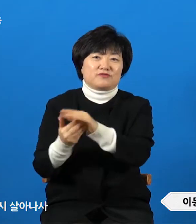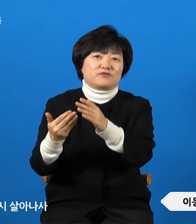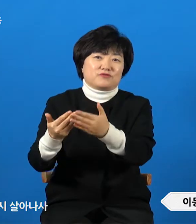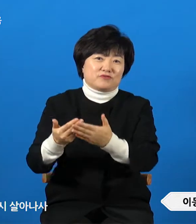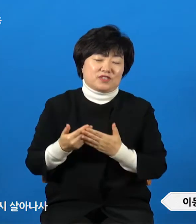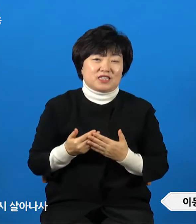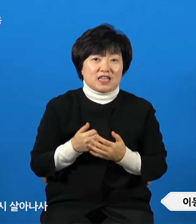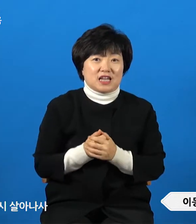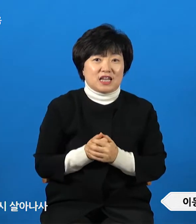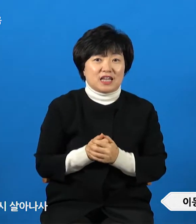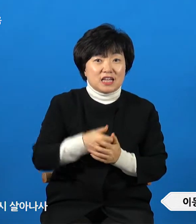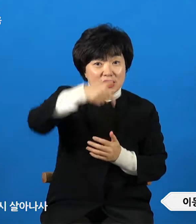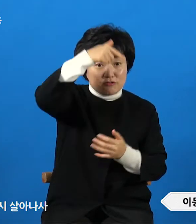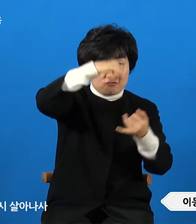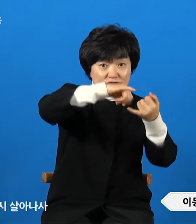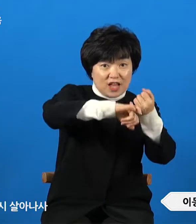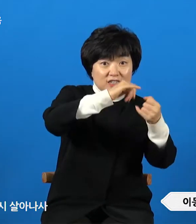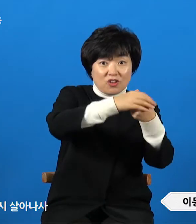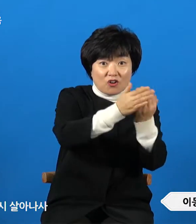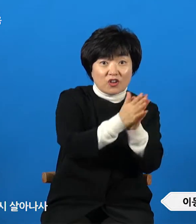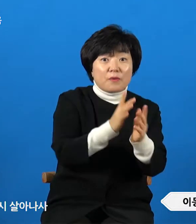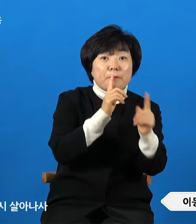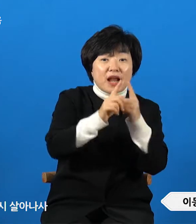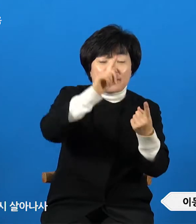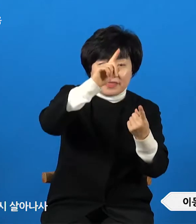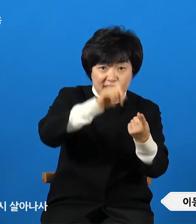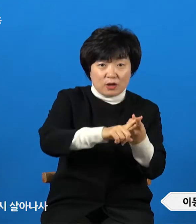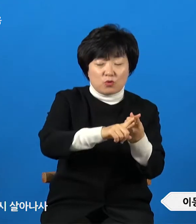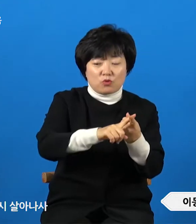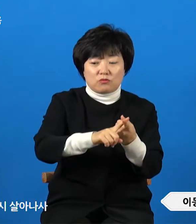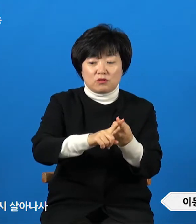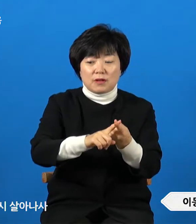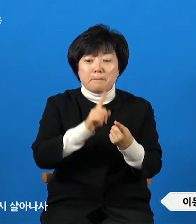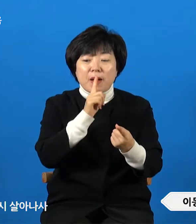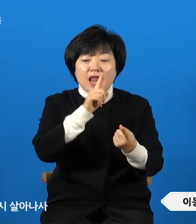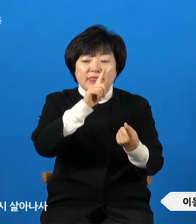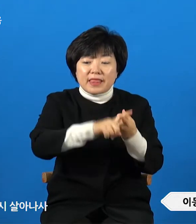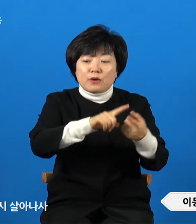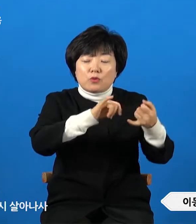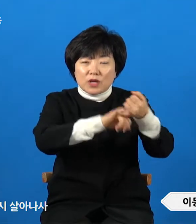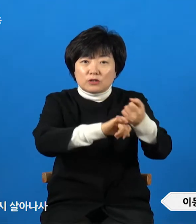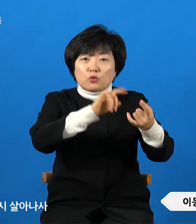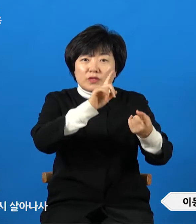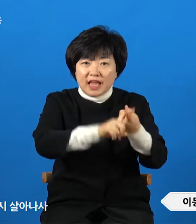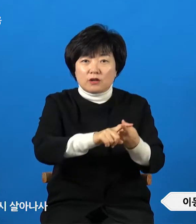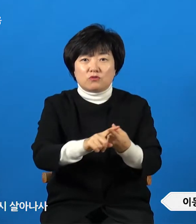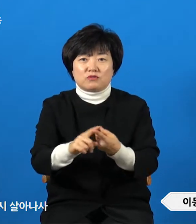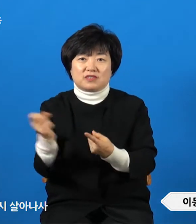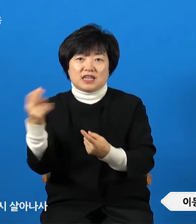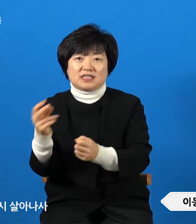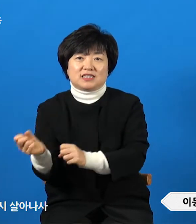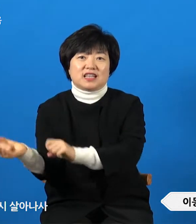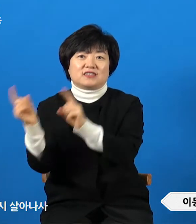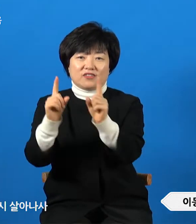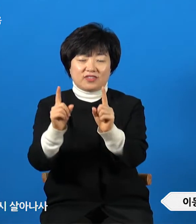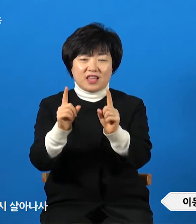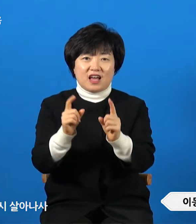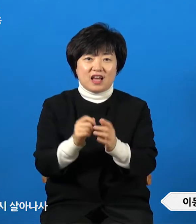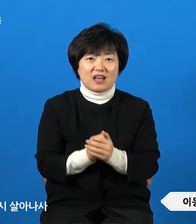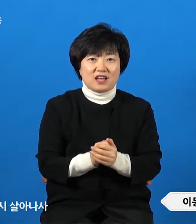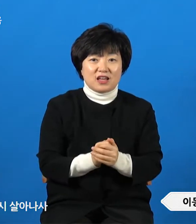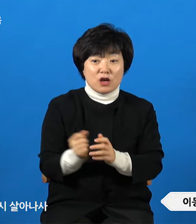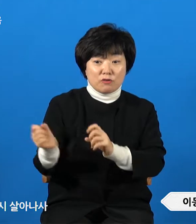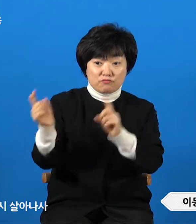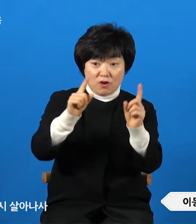죽으신 것. 또 성경대로 그분이 다시 사신 것. 그래서 우리에게 부활의 새로운 생명을 주시고 그 생명